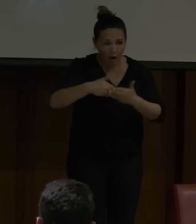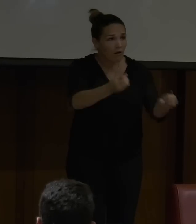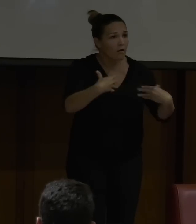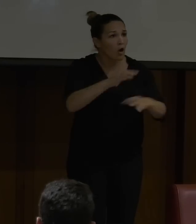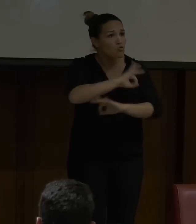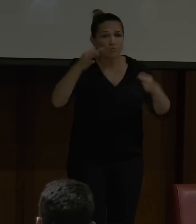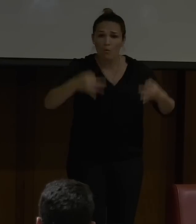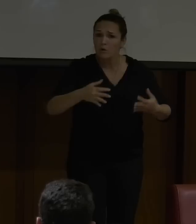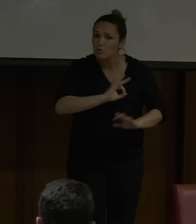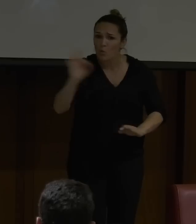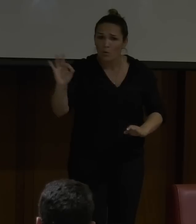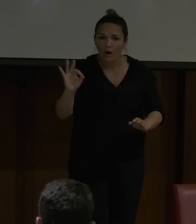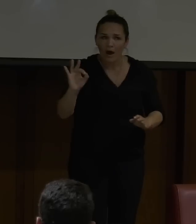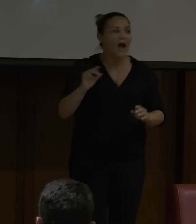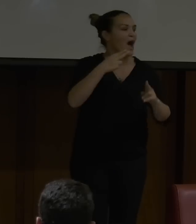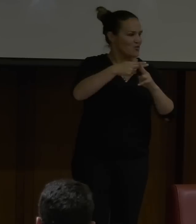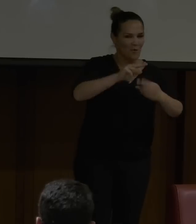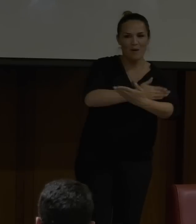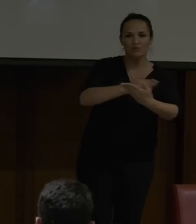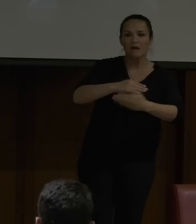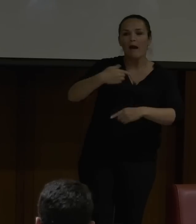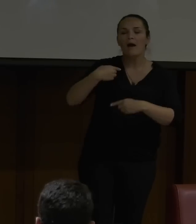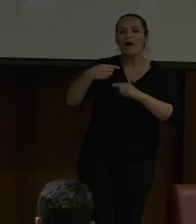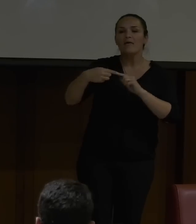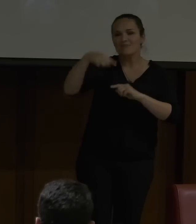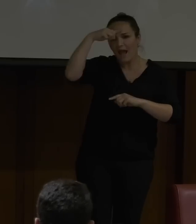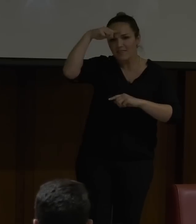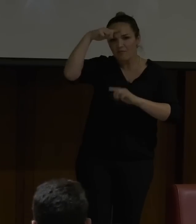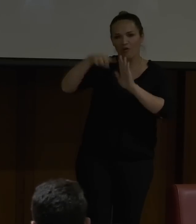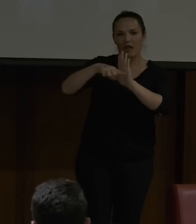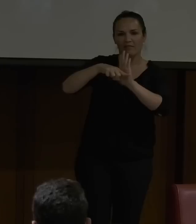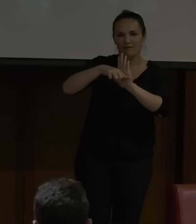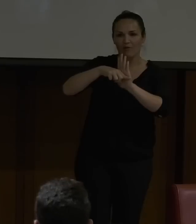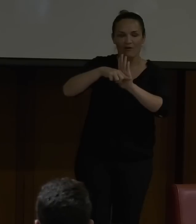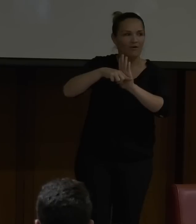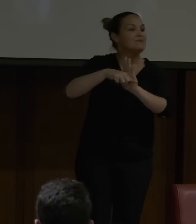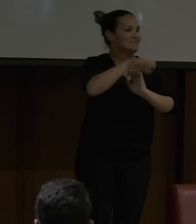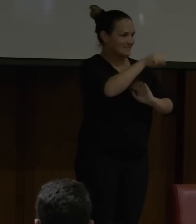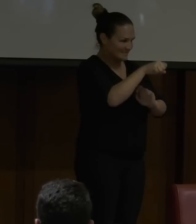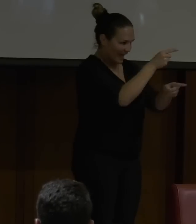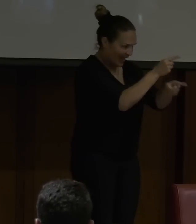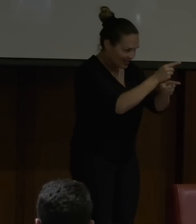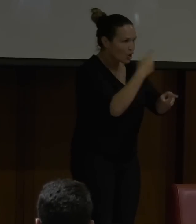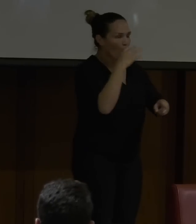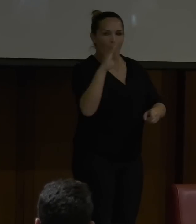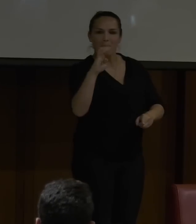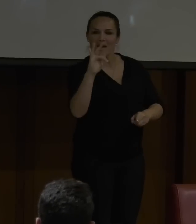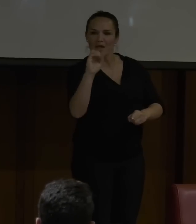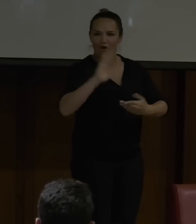de ellos le cumple jamás. ¿Se llama? El negativo. El negativo. Efectivamente. ¿Ah? Exactamente.